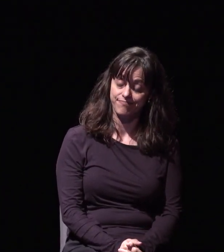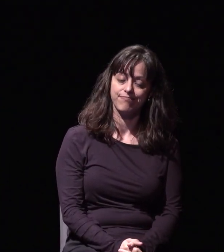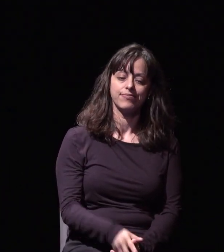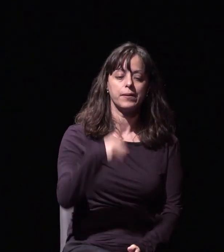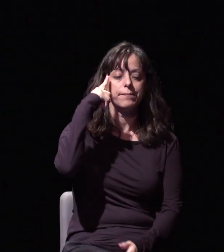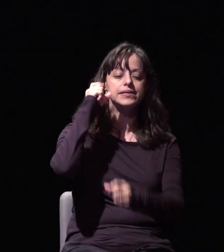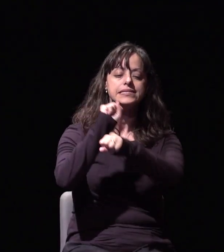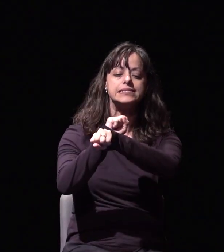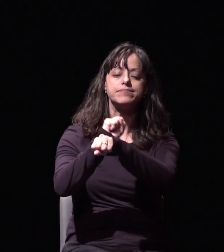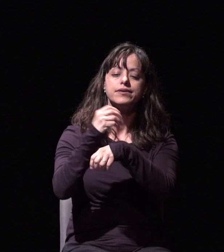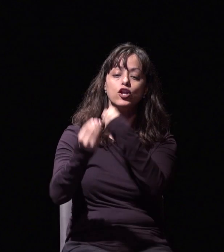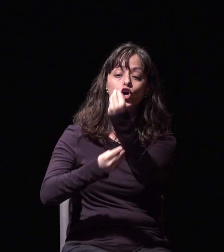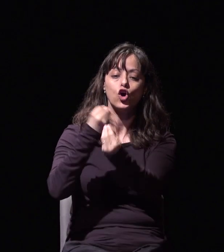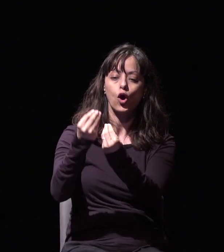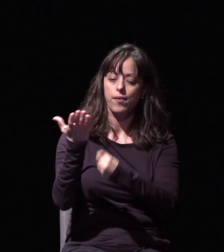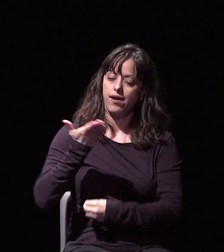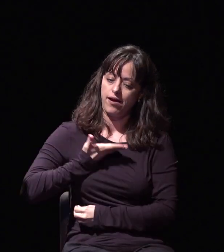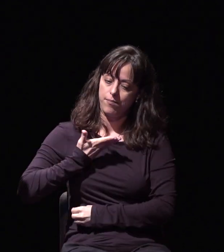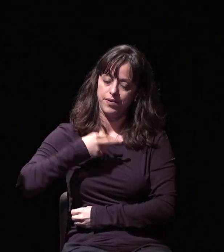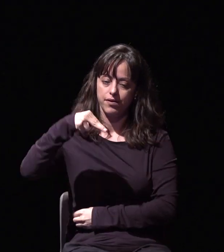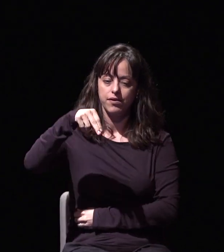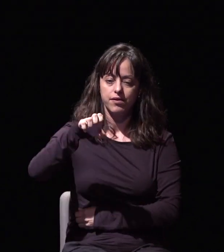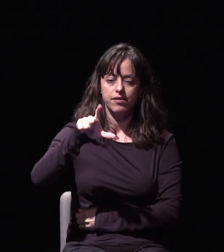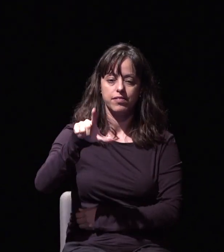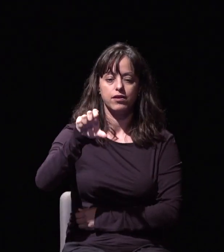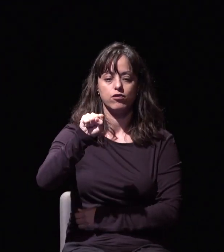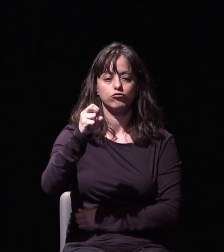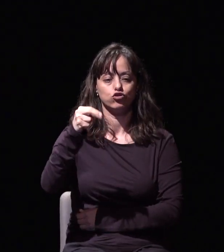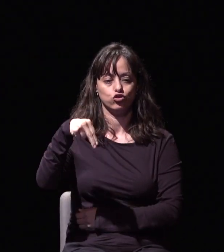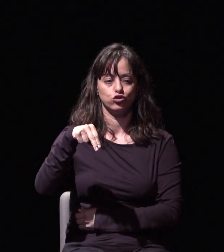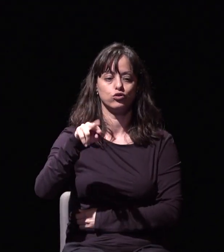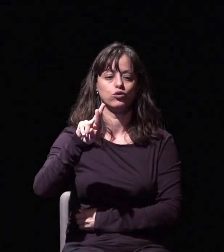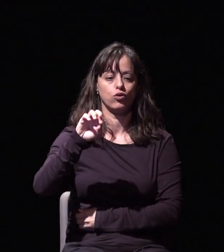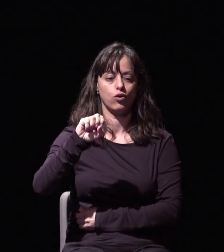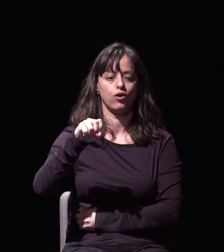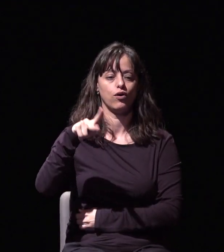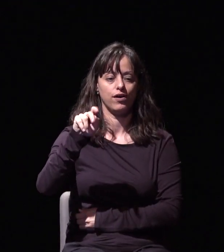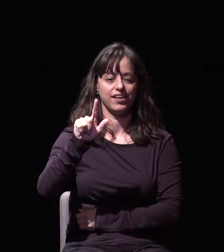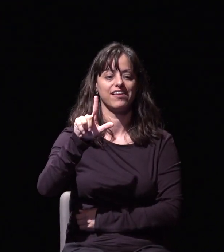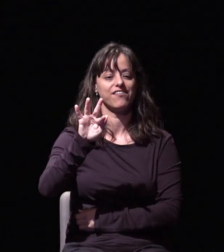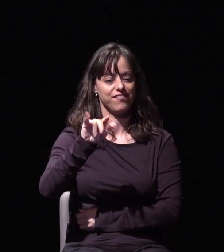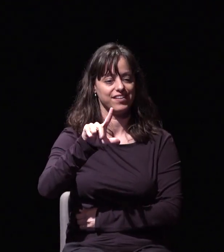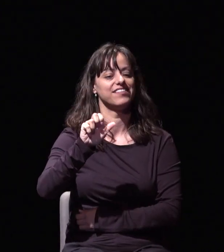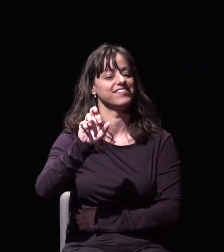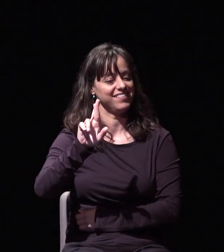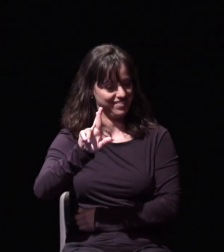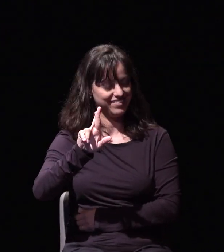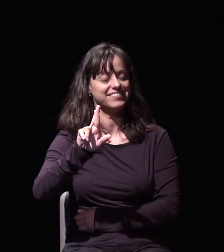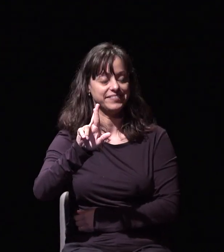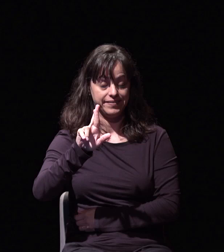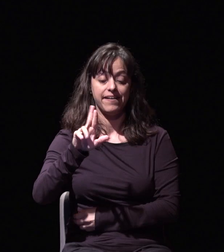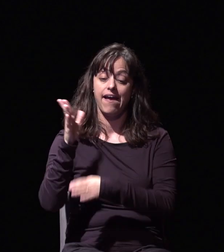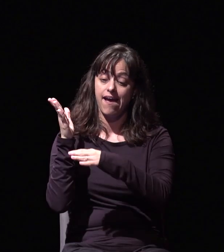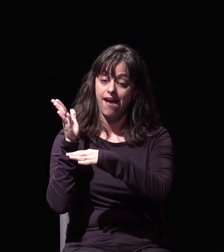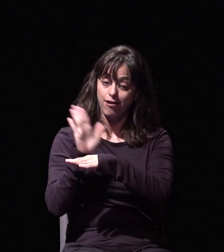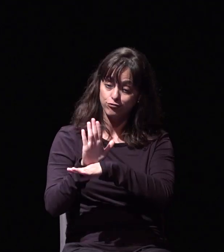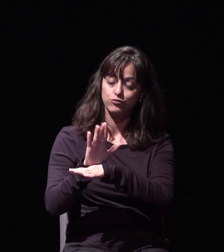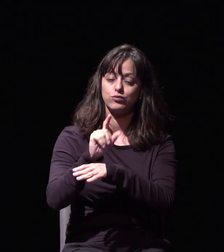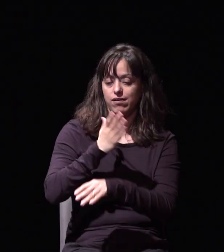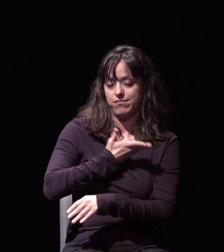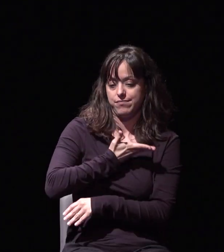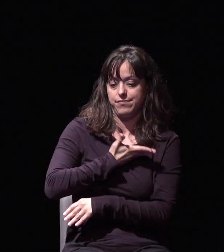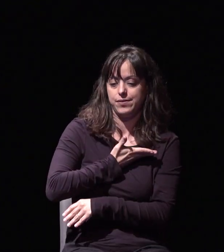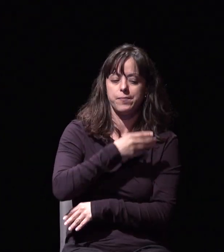Esperando contar com a influência do amigo Nelson Rockefeller, incentivador da criação de museu de arte no Brasil, Matarazzo